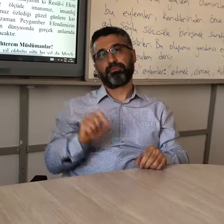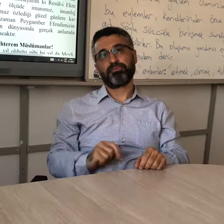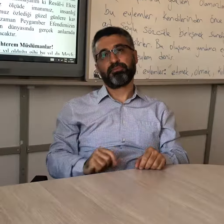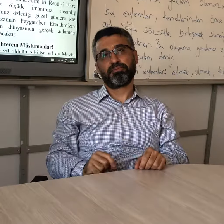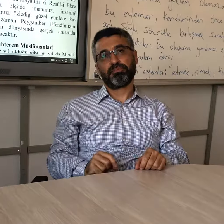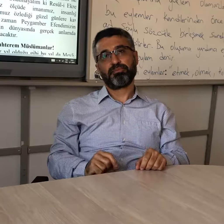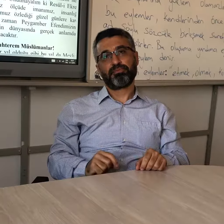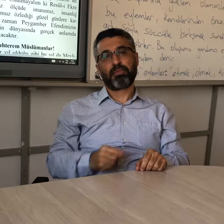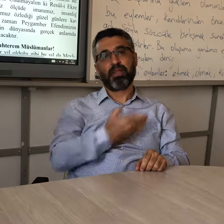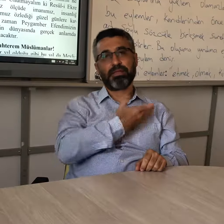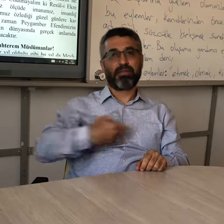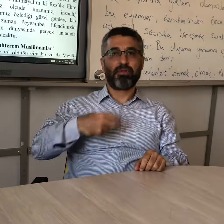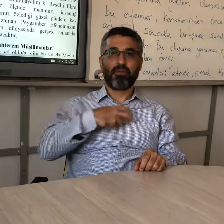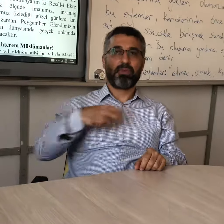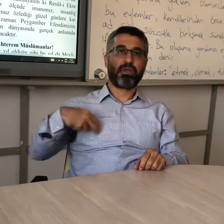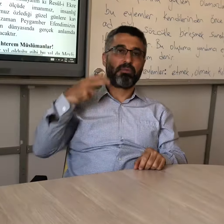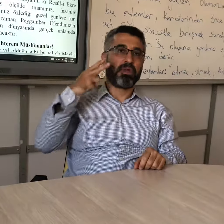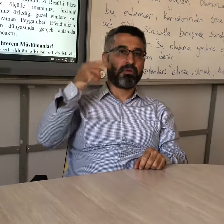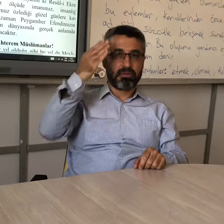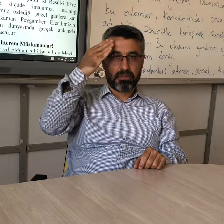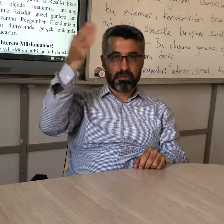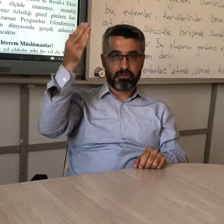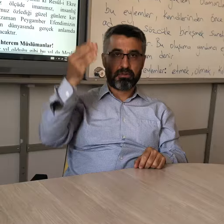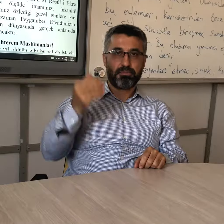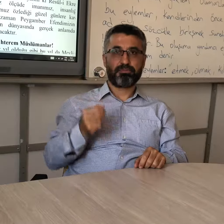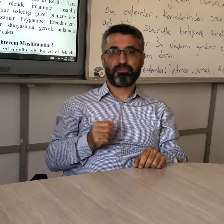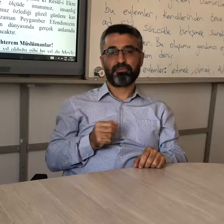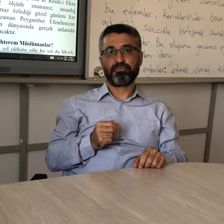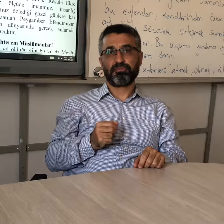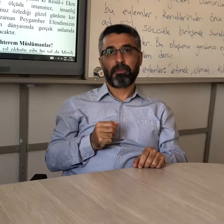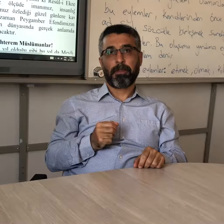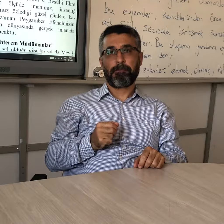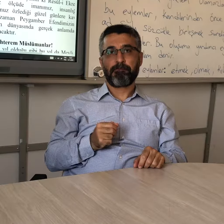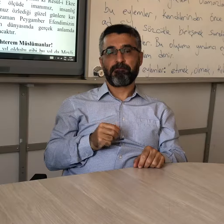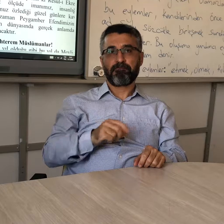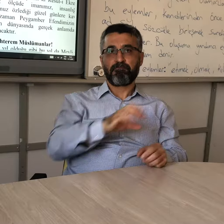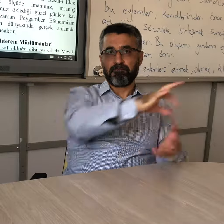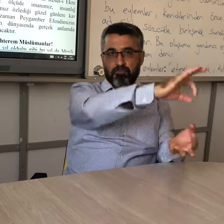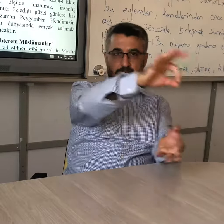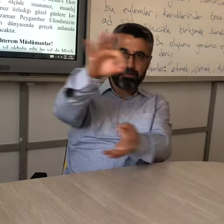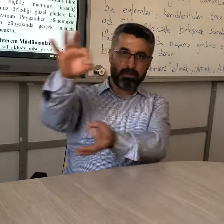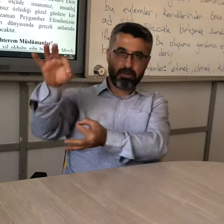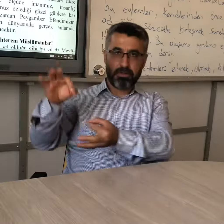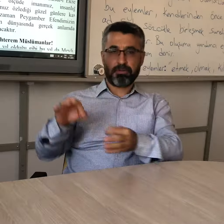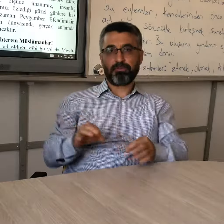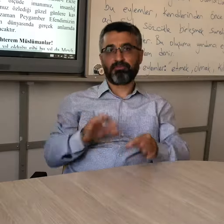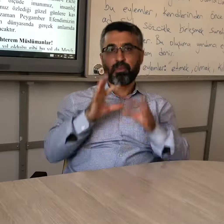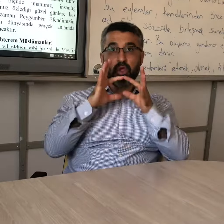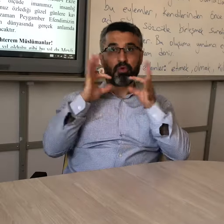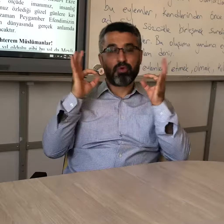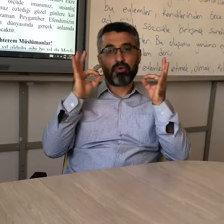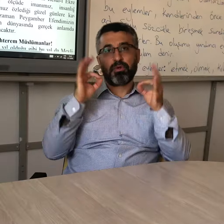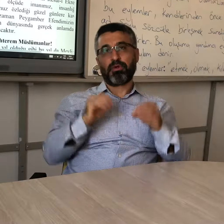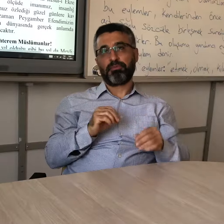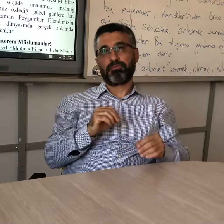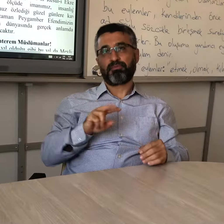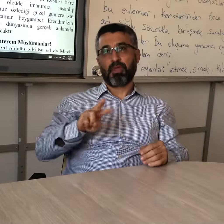sevgili Peygamberimiz sallallahu aleyhi ve sellem, insanlığı huzura, ve kurtuluşa